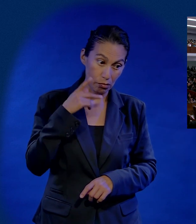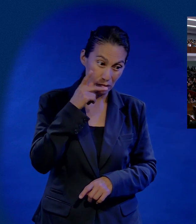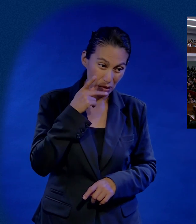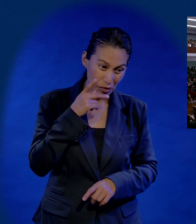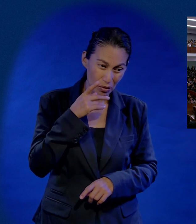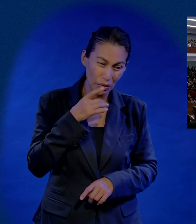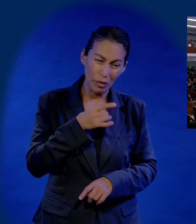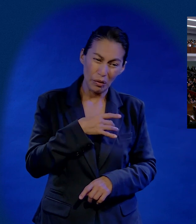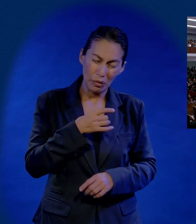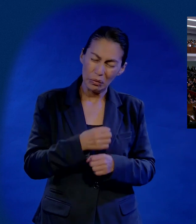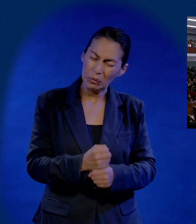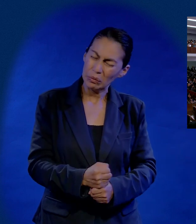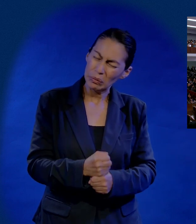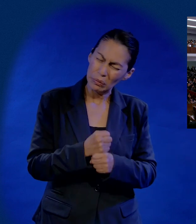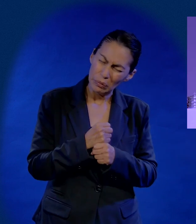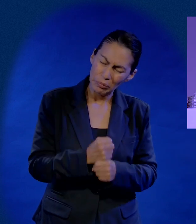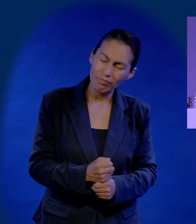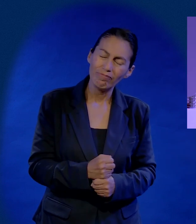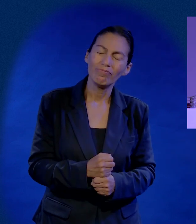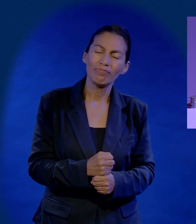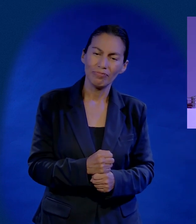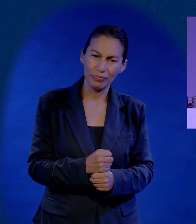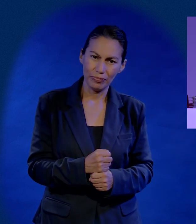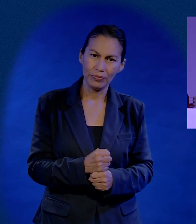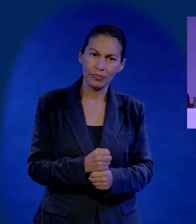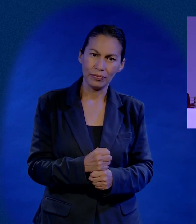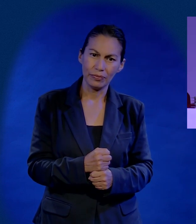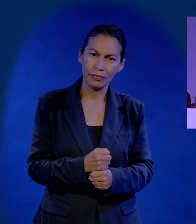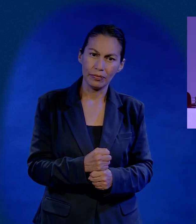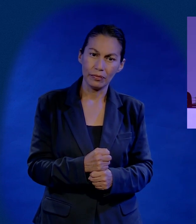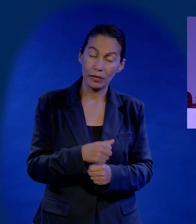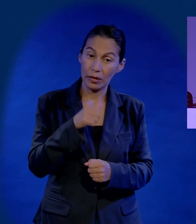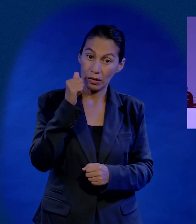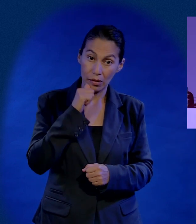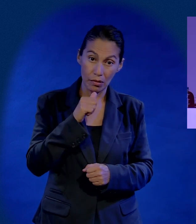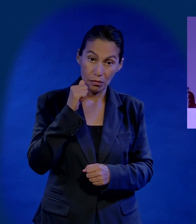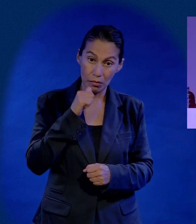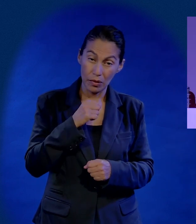mijo, los vicios tienen dolor.